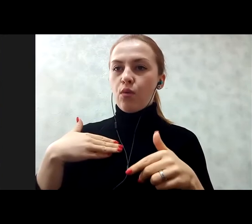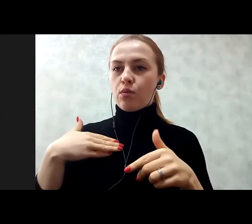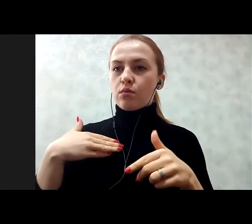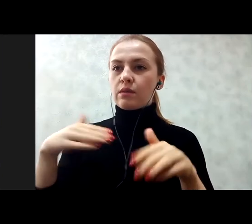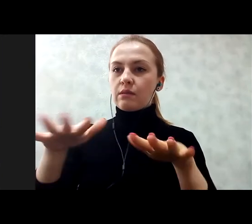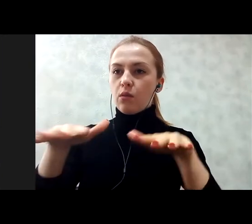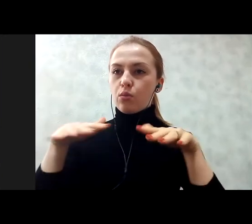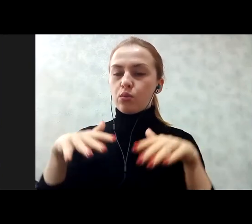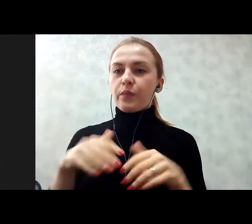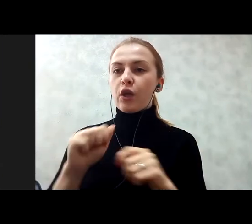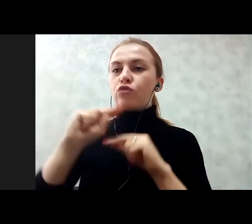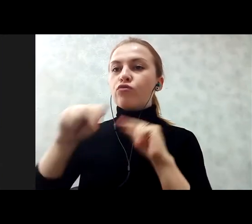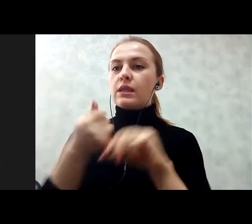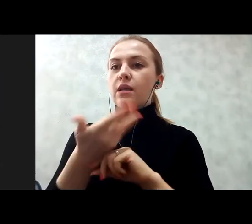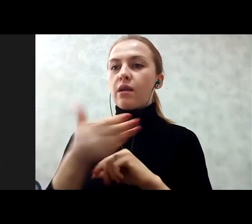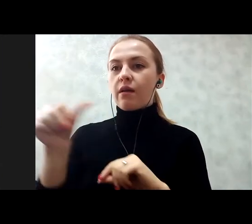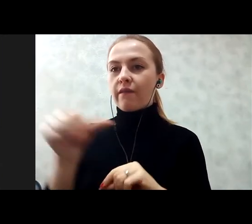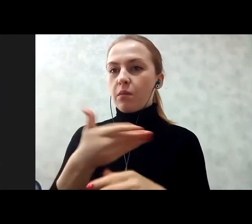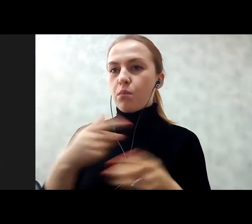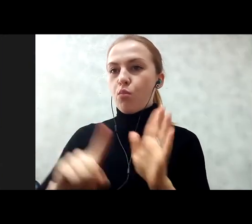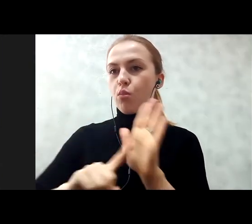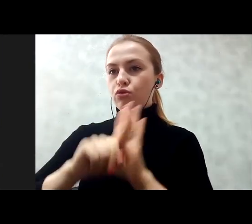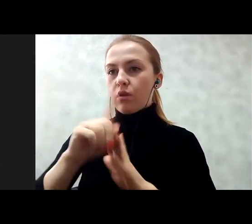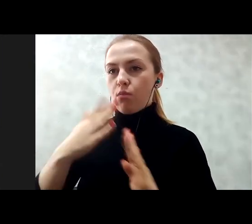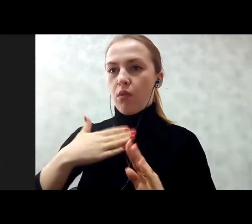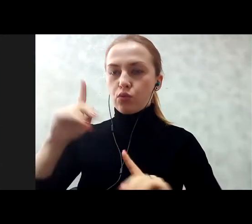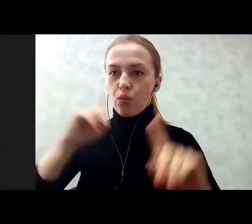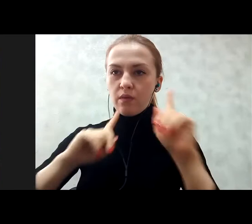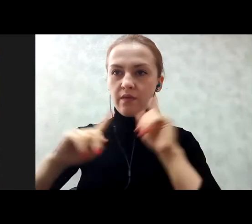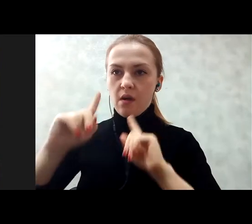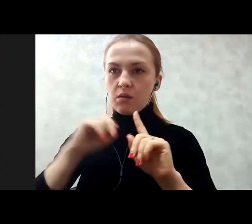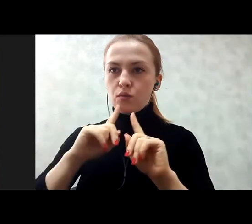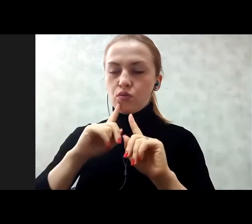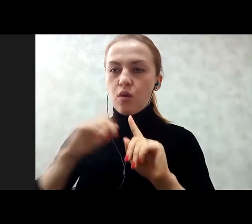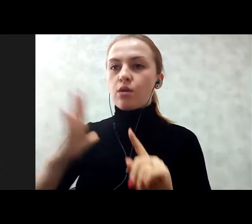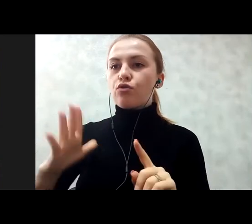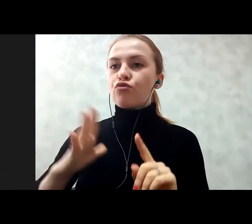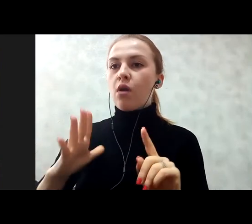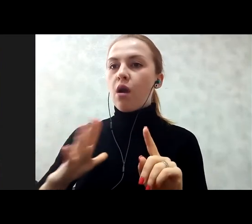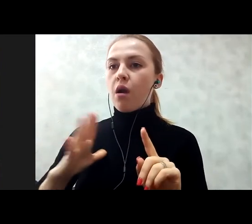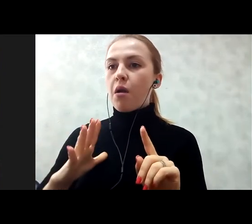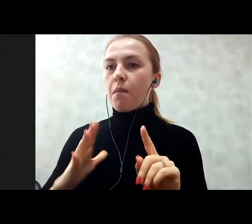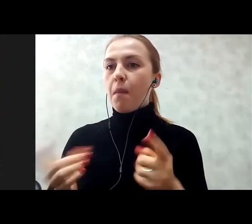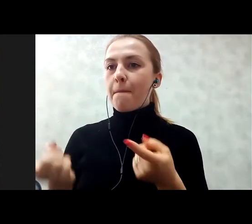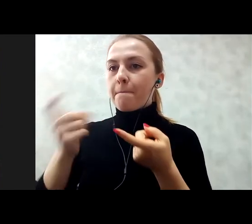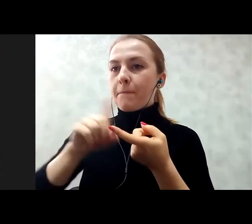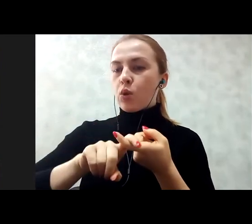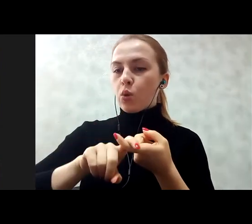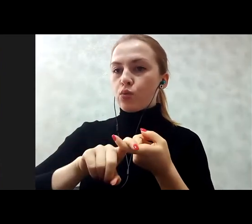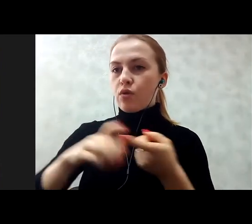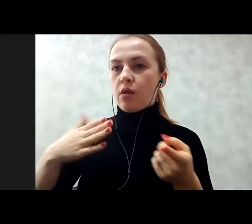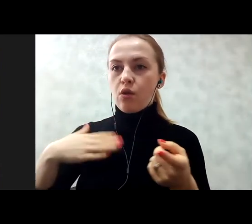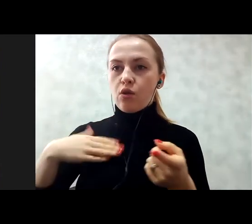ми почнемо. We begin our conference in several minutes. We